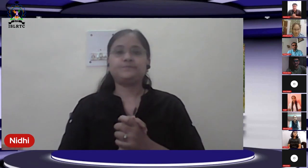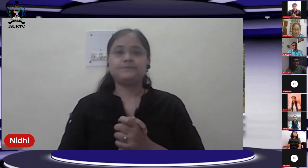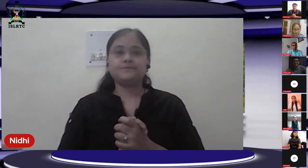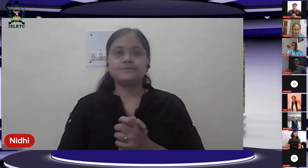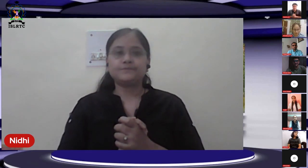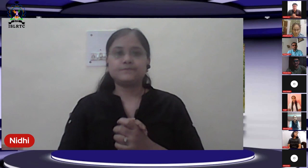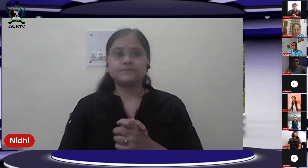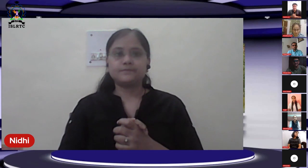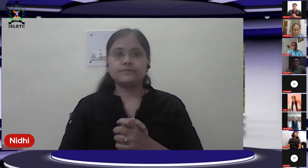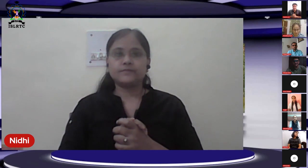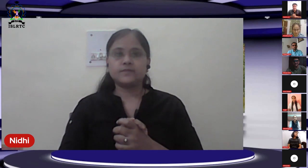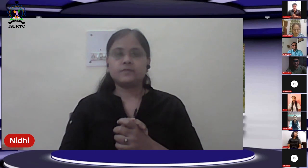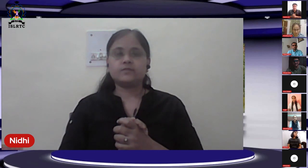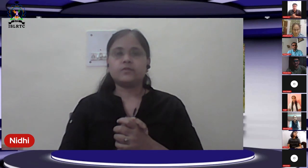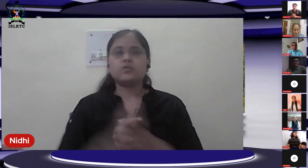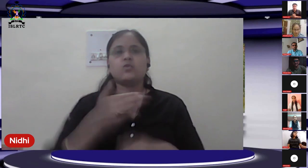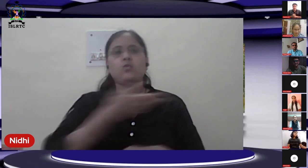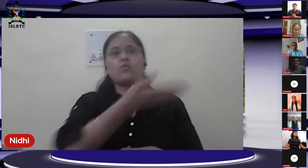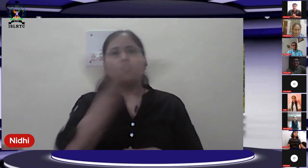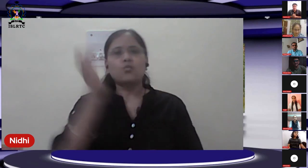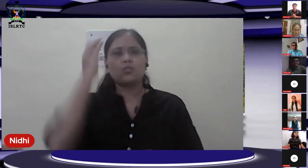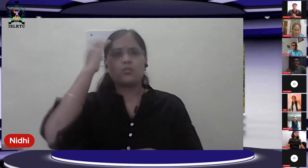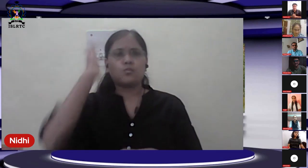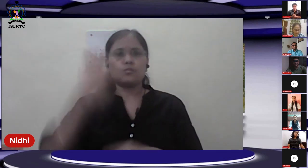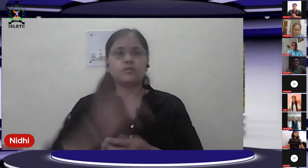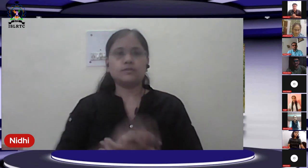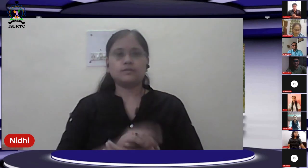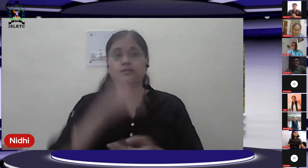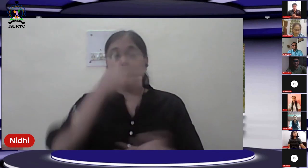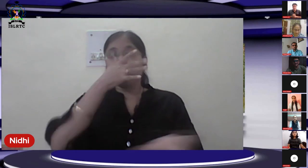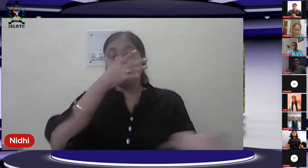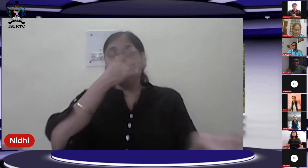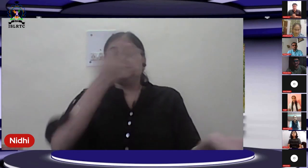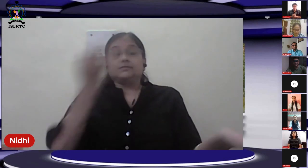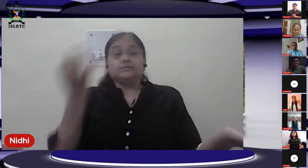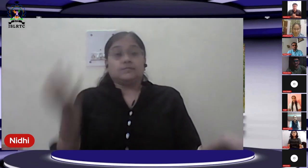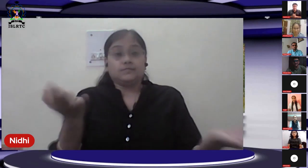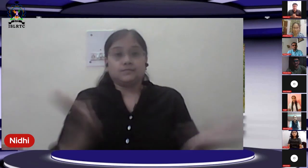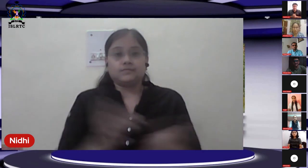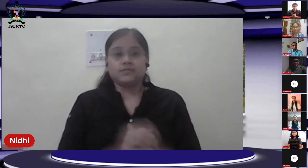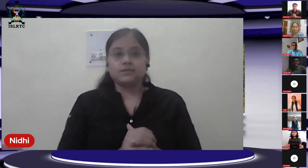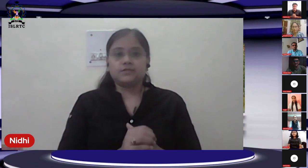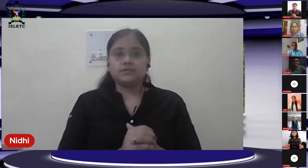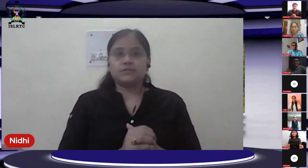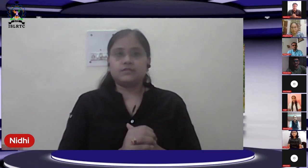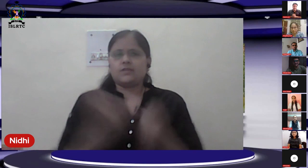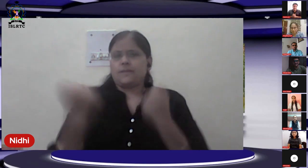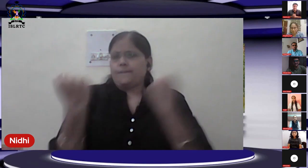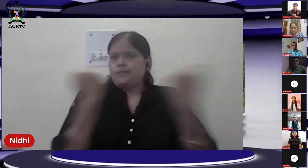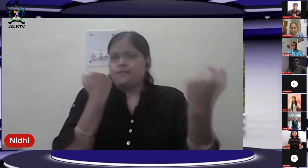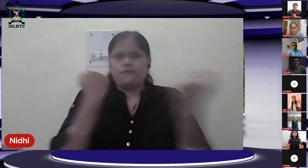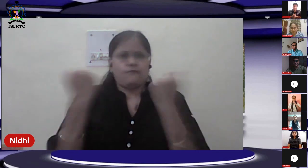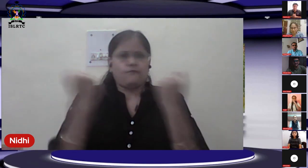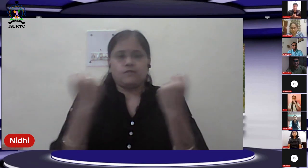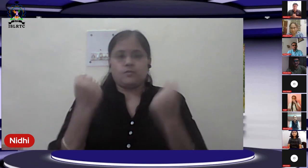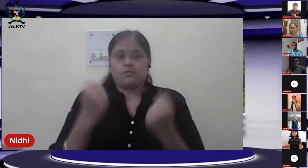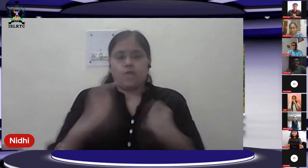जैसा कि आप सब जानते हैं कि योगा जो है एक व्यायाम नहीं है, इट इज अ वे ऑफ लाइफ। आप सब जानते